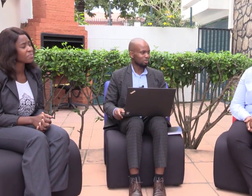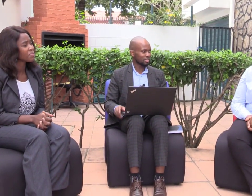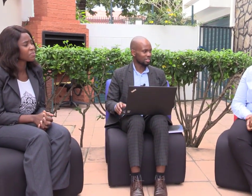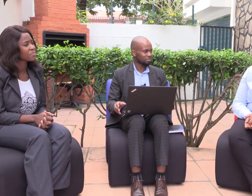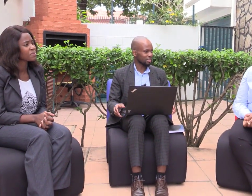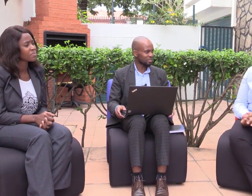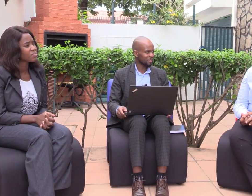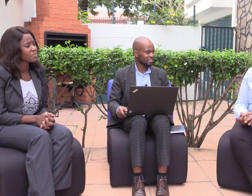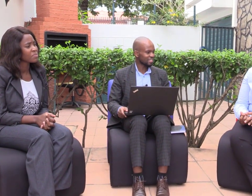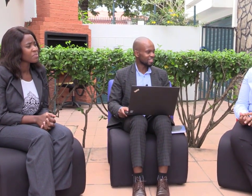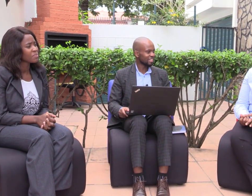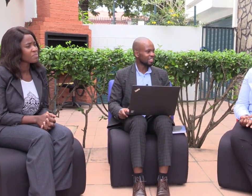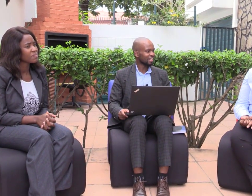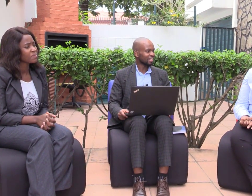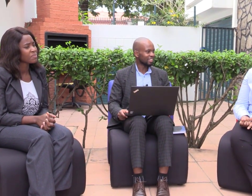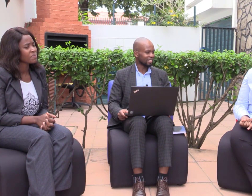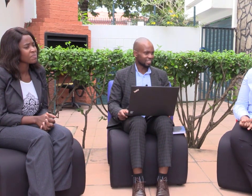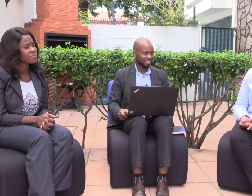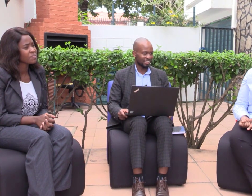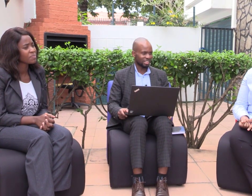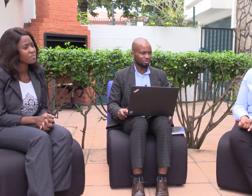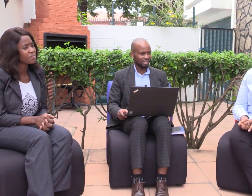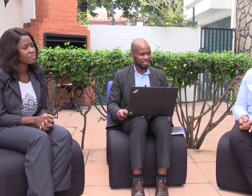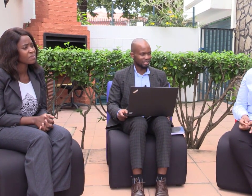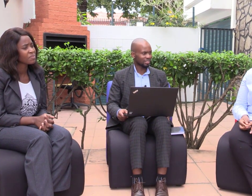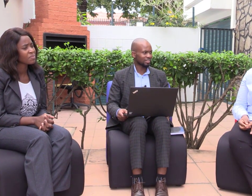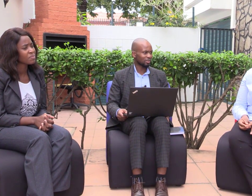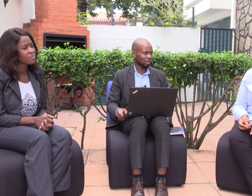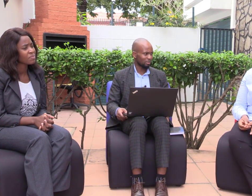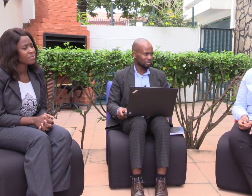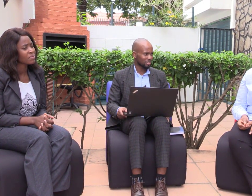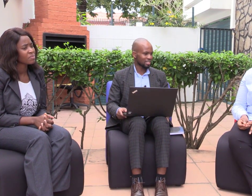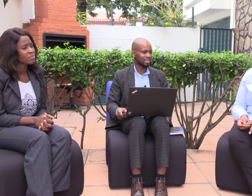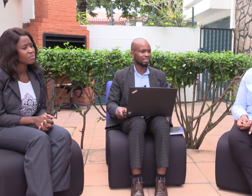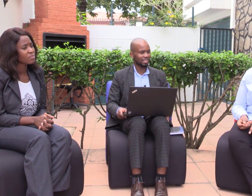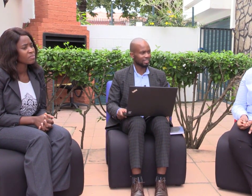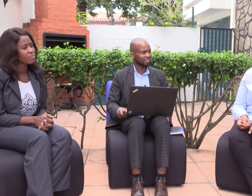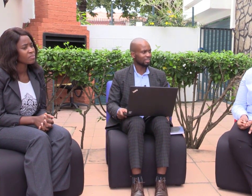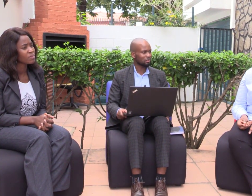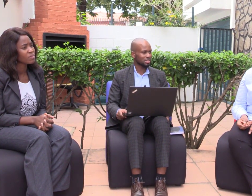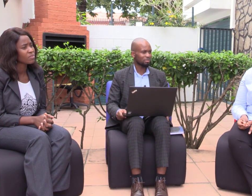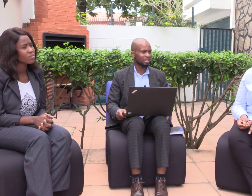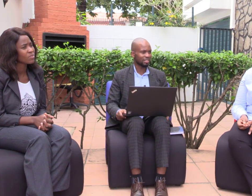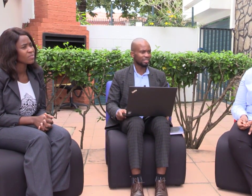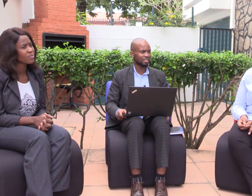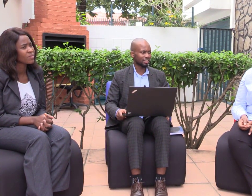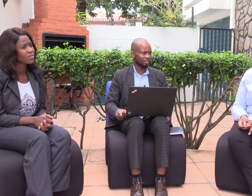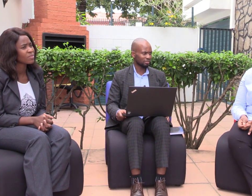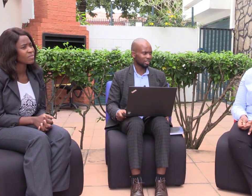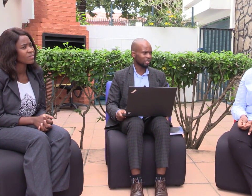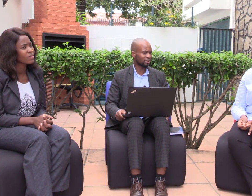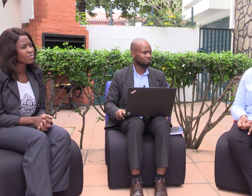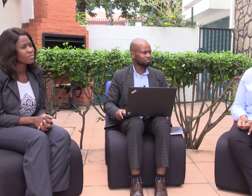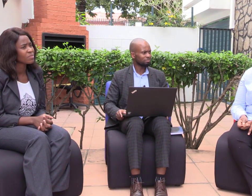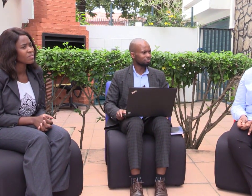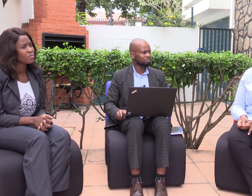os desafios que as mulheres com alguma deficiência têm na saúde e na vida.